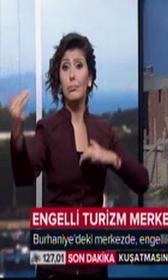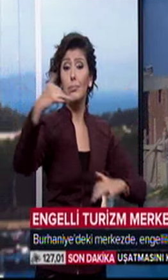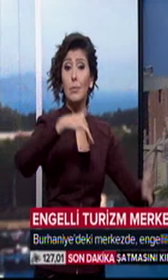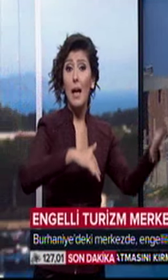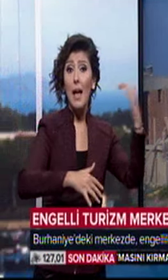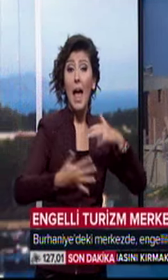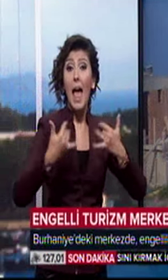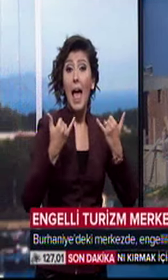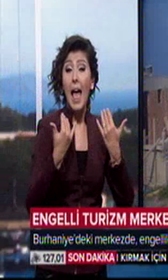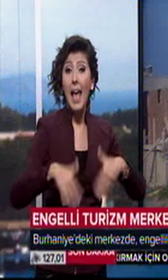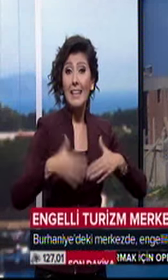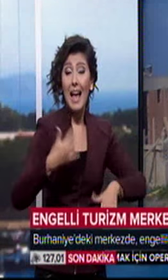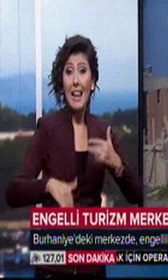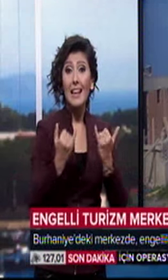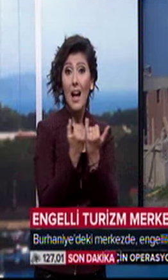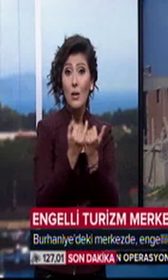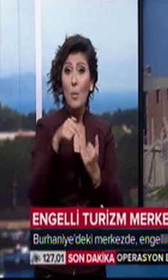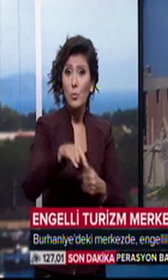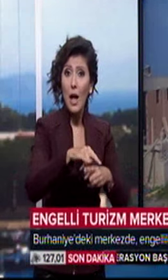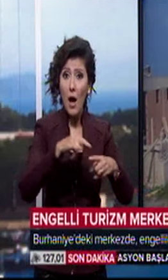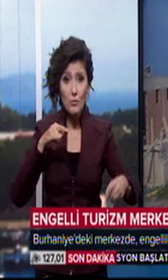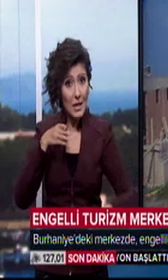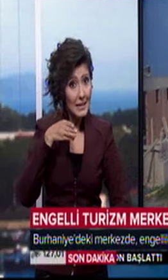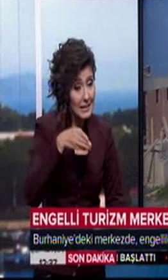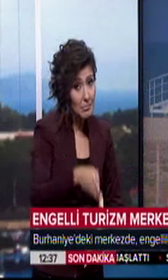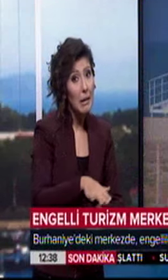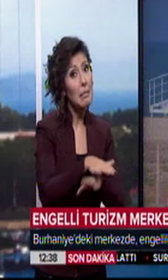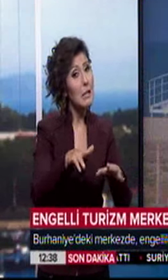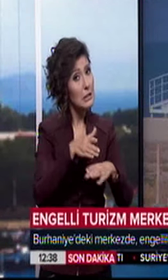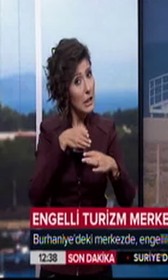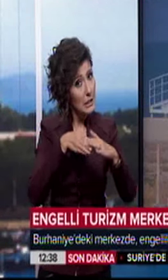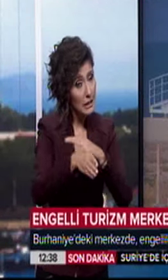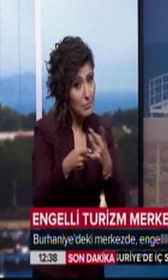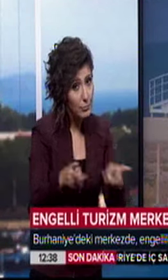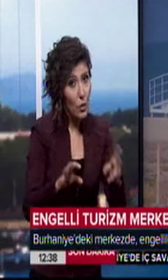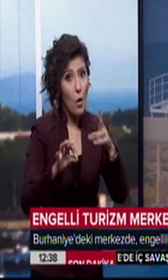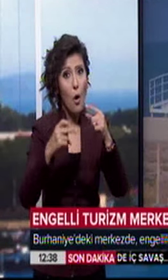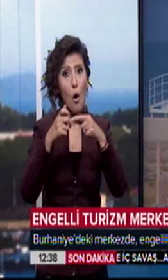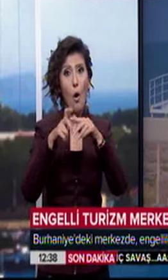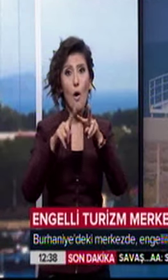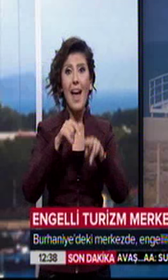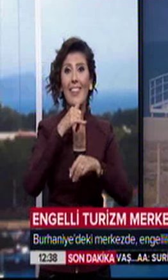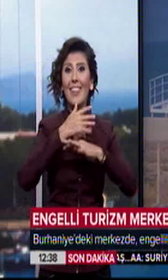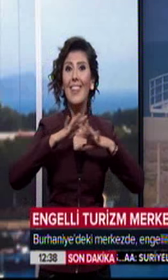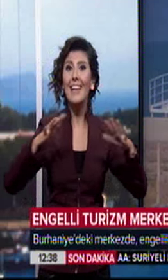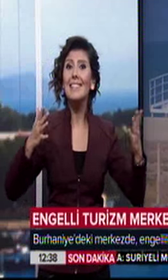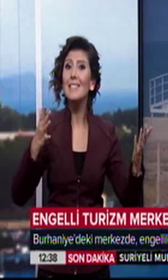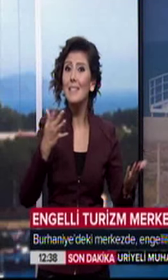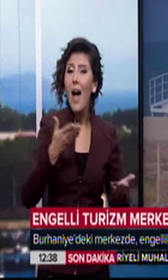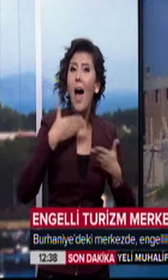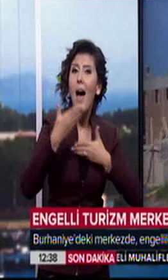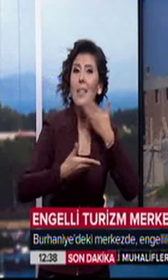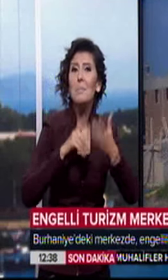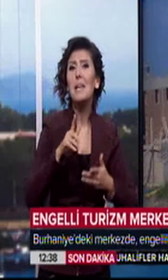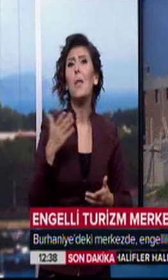kardeşlerimiz burada havuza girebilirler, denize girebilirler. Ören Denizi malum, onu çok